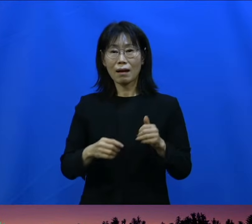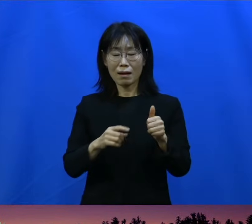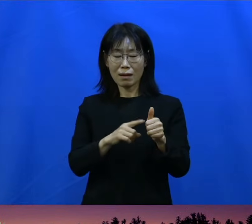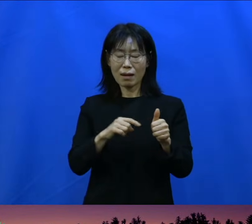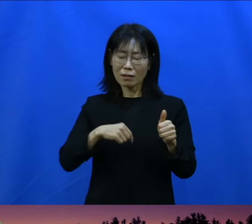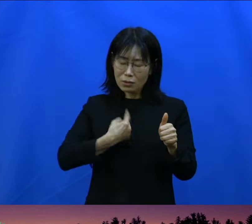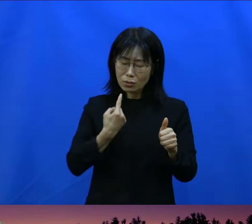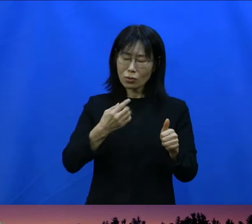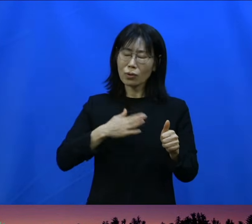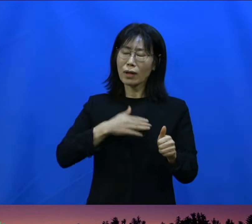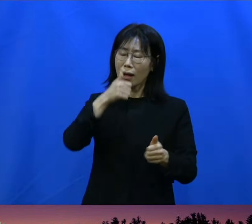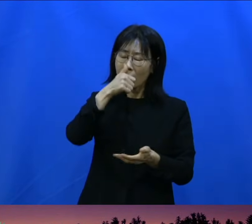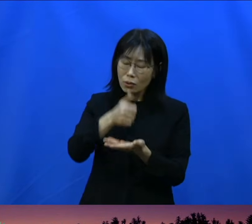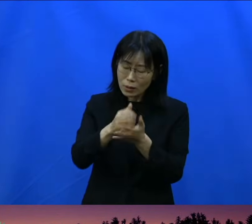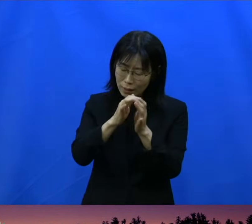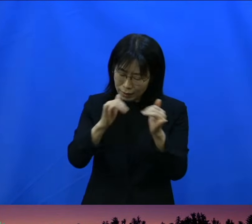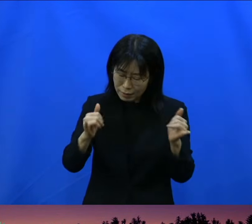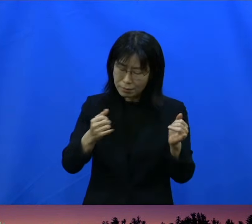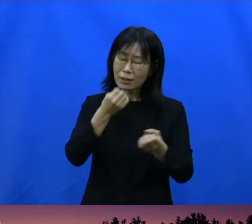거예요.